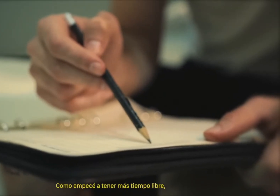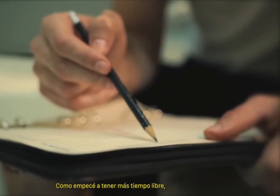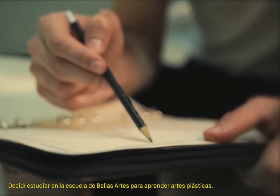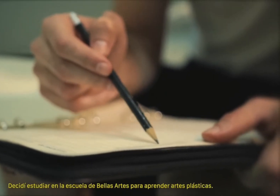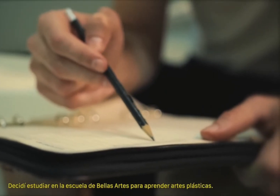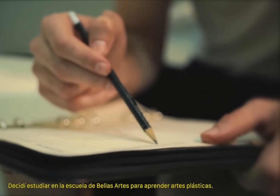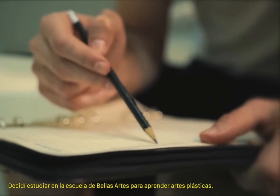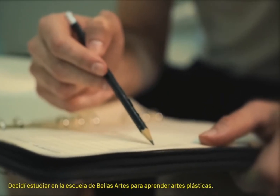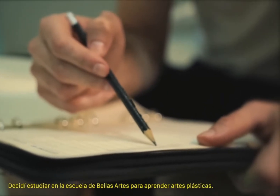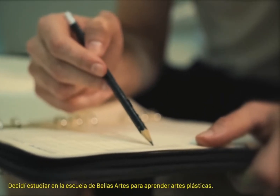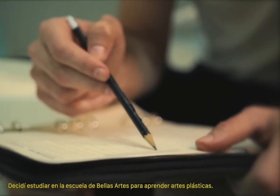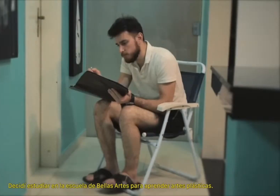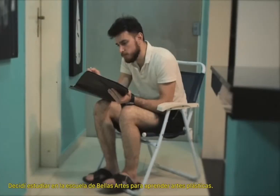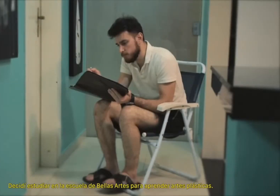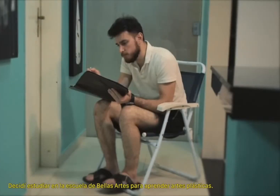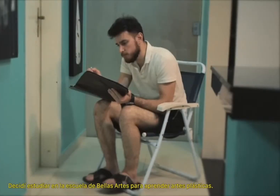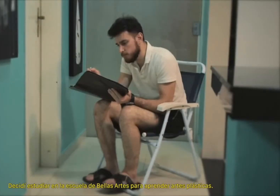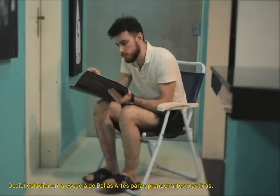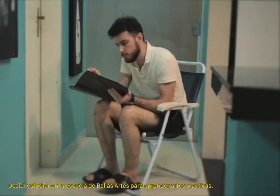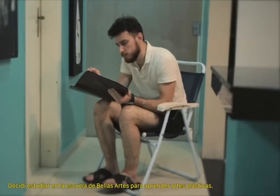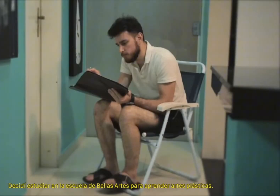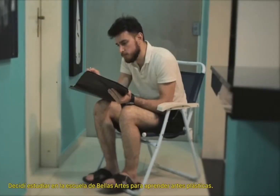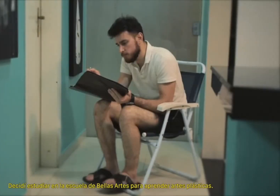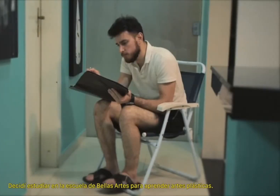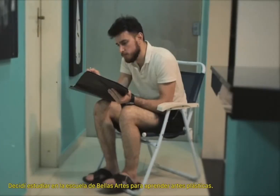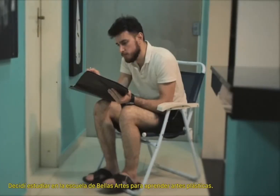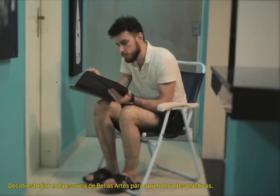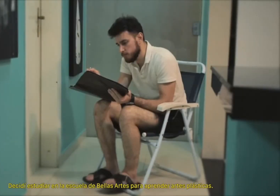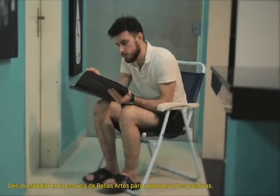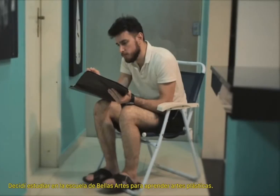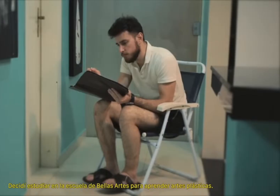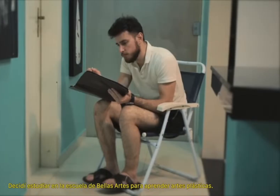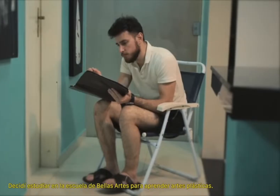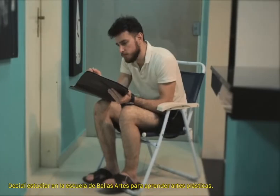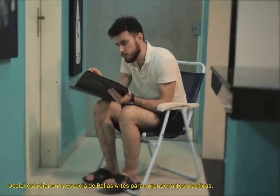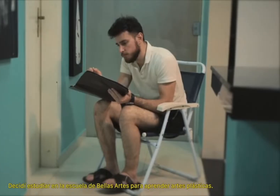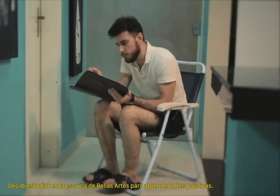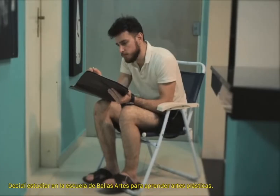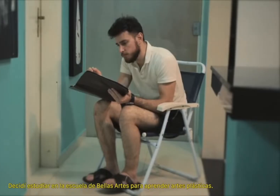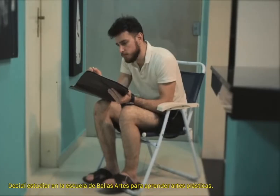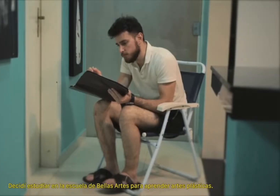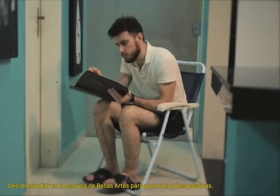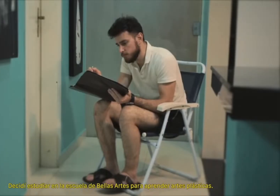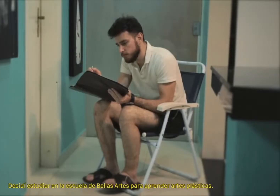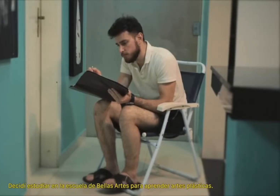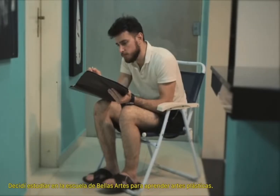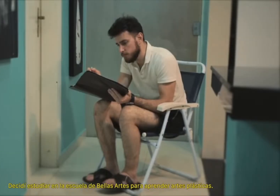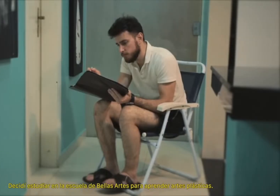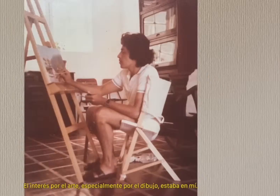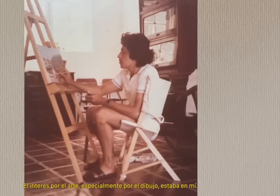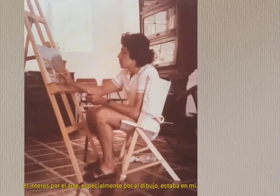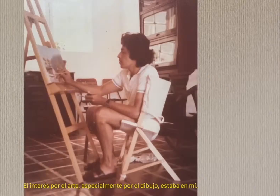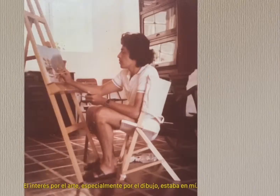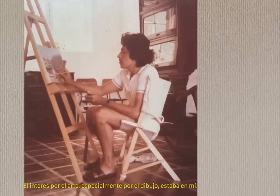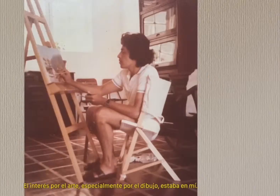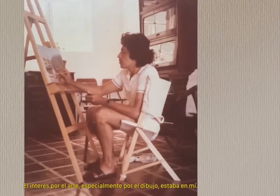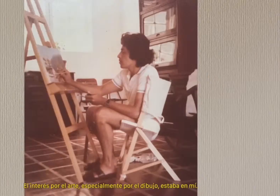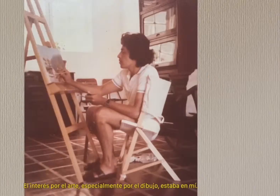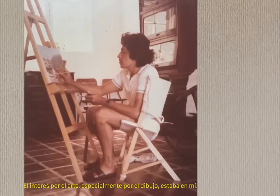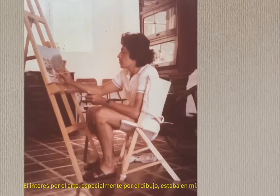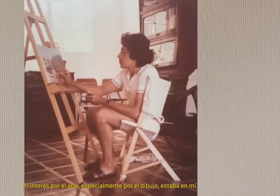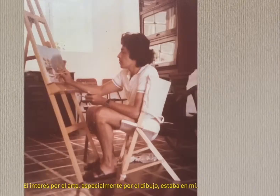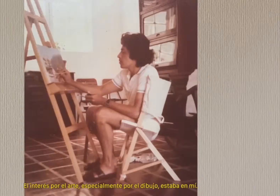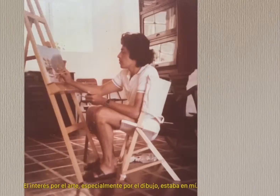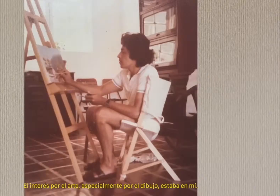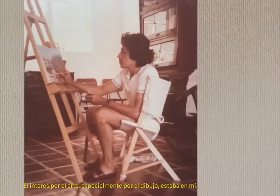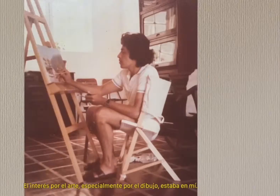libre, decidí estudiar en la Escuela de Bellas Artes para aprender artes plásticas. El interés por